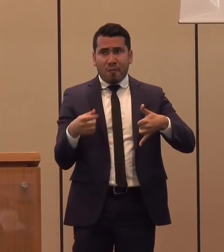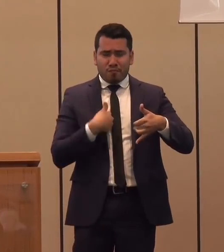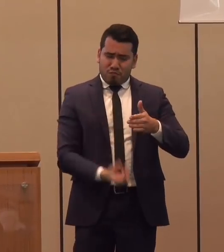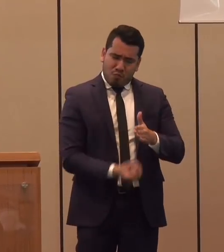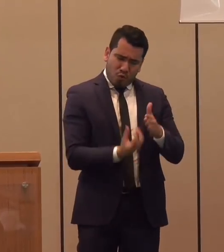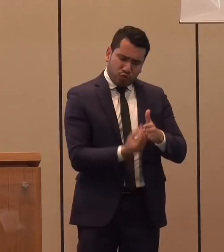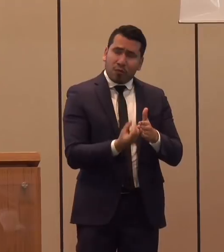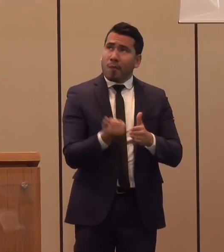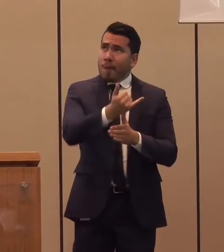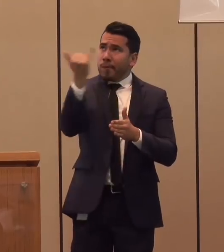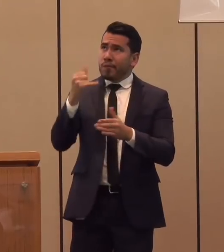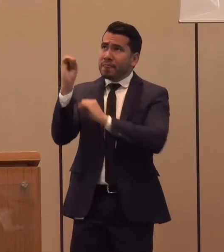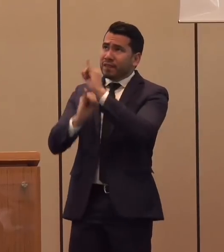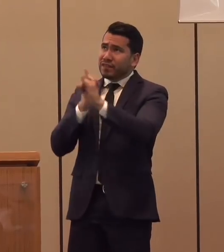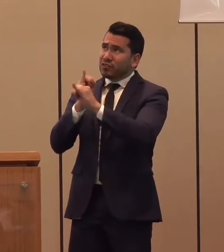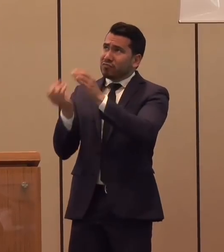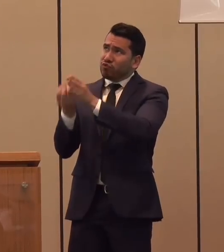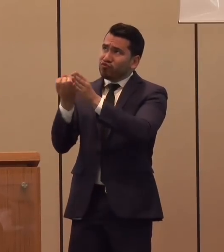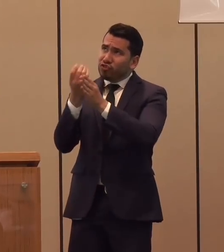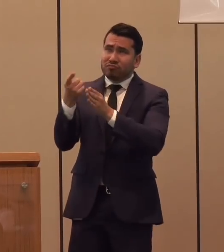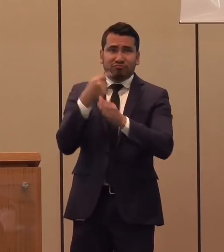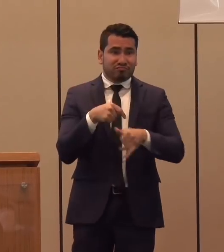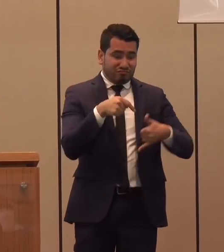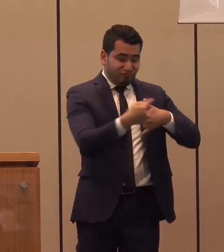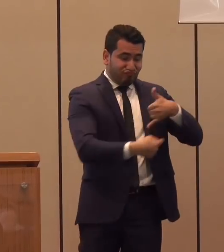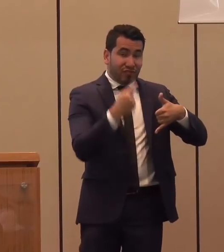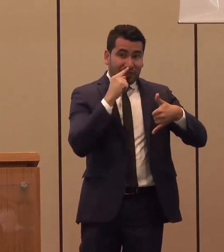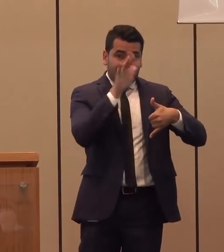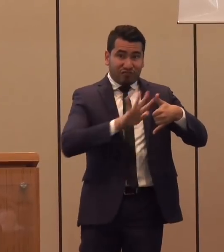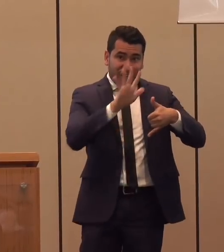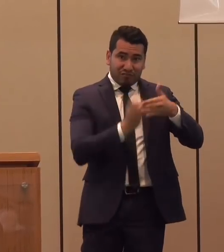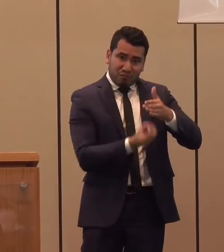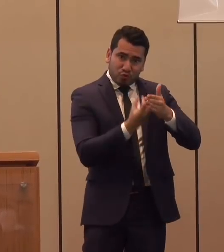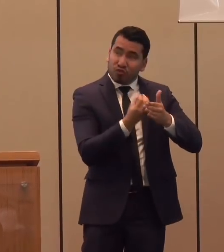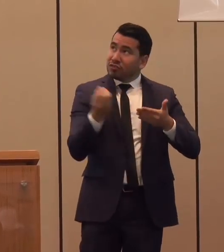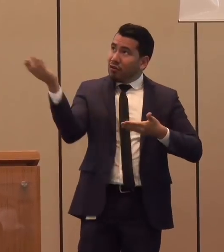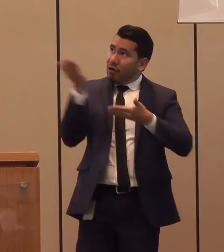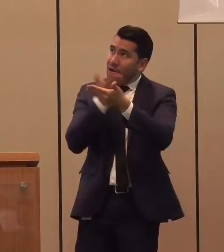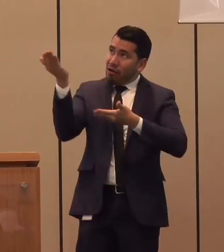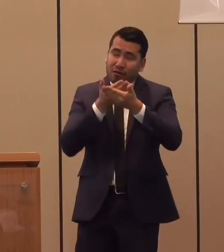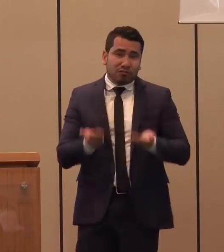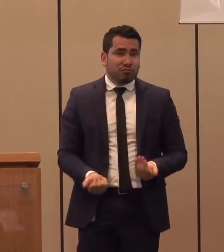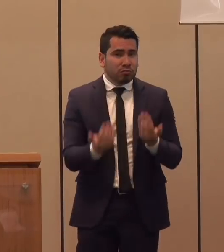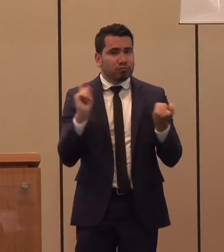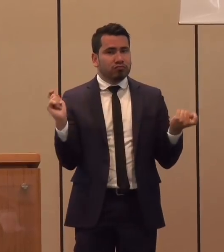producciones internacionales y nacionales que han logrado cambiar